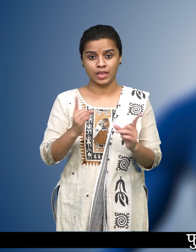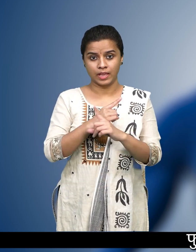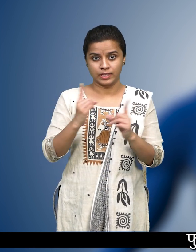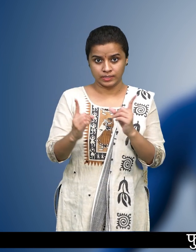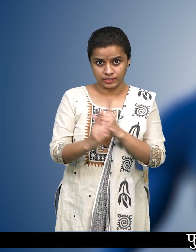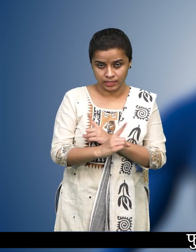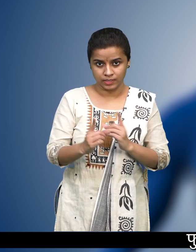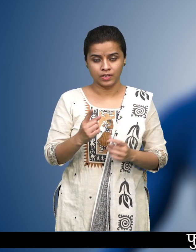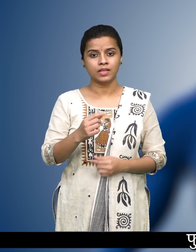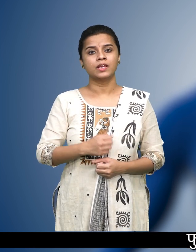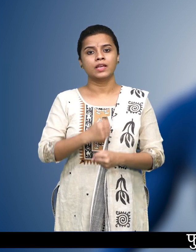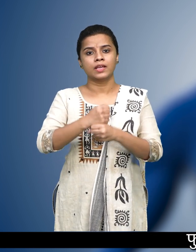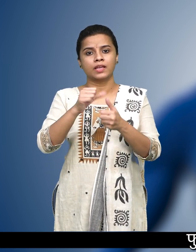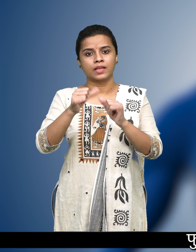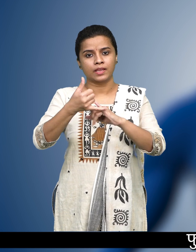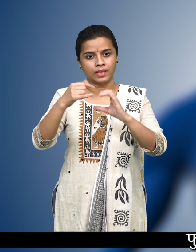फुफ्फुसातील वायूंची देवाणघेवाण